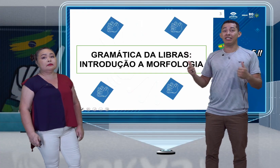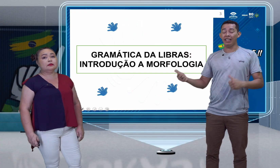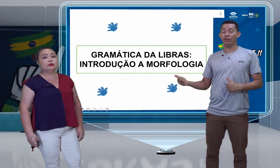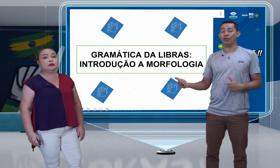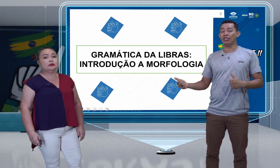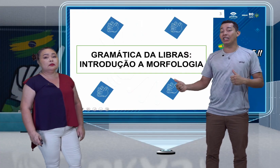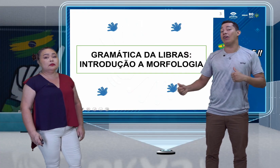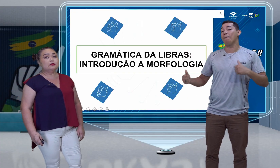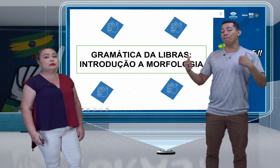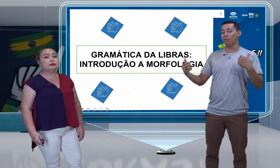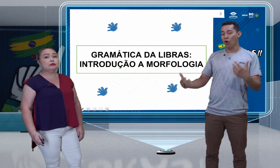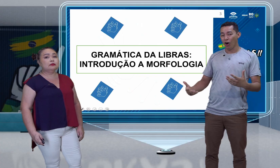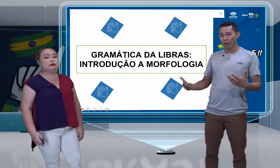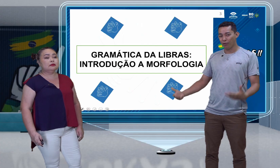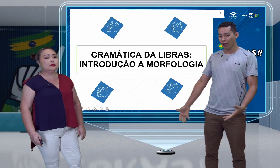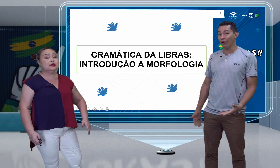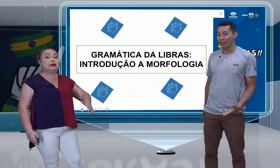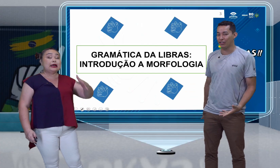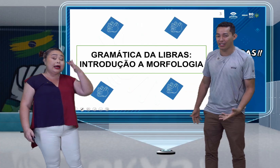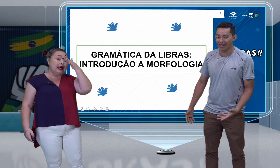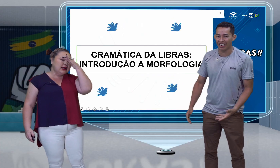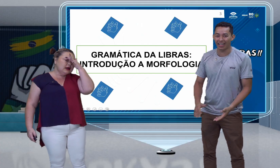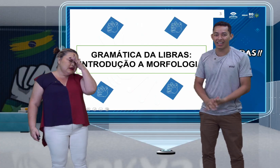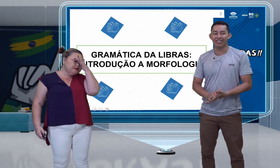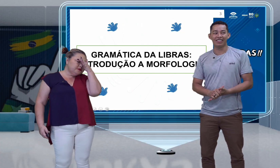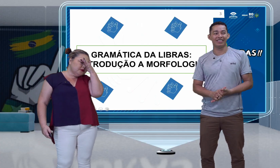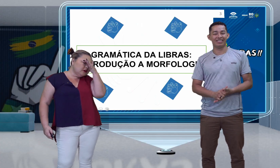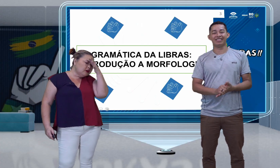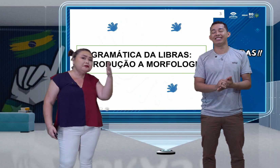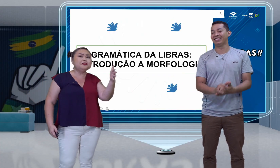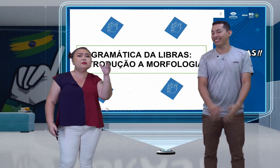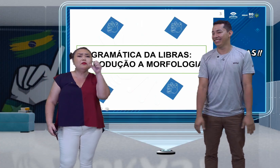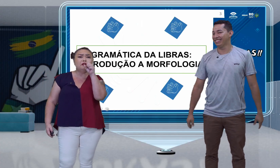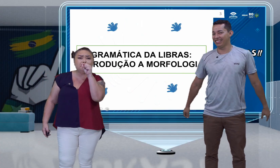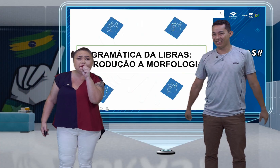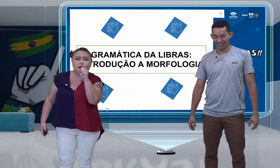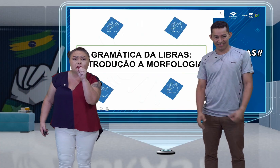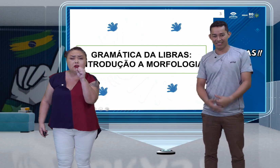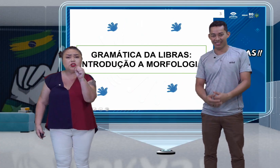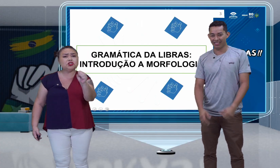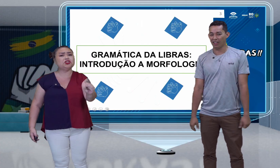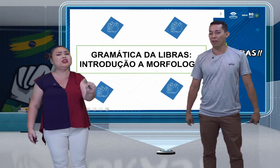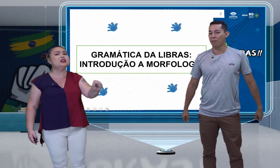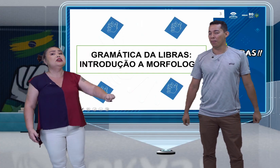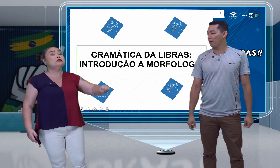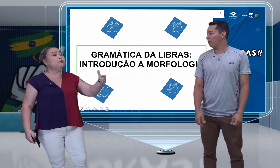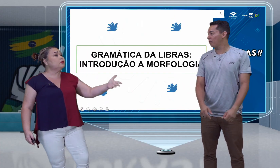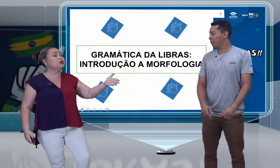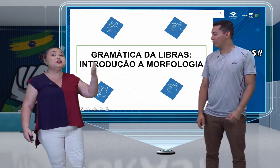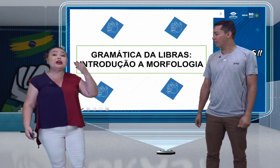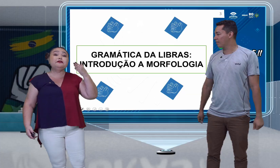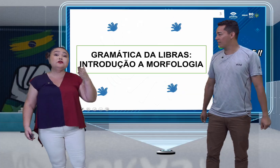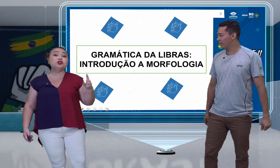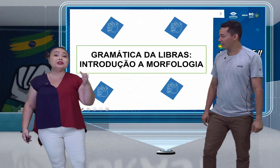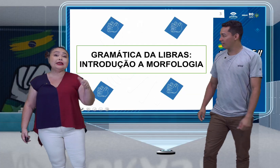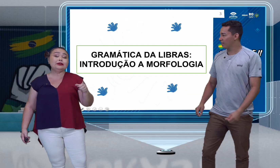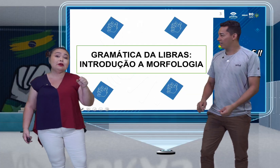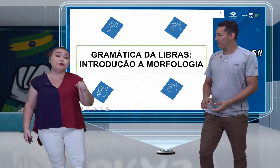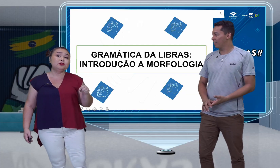e introdução à morfologia. Ai, prof, morfologia. Poxa, já fugi da língua